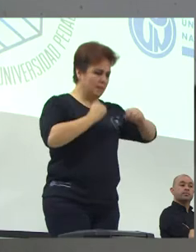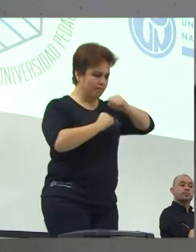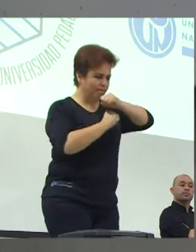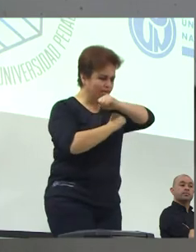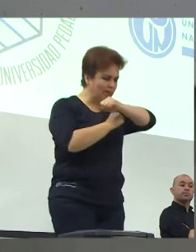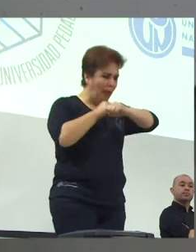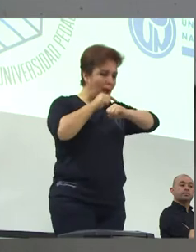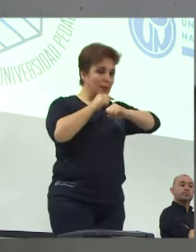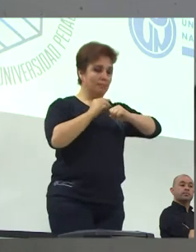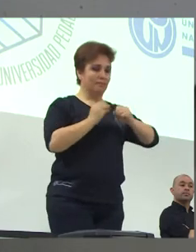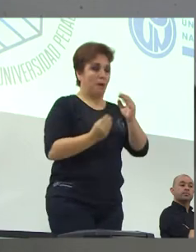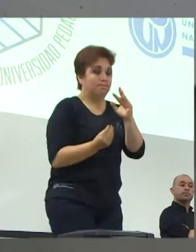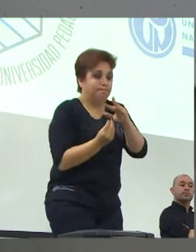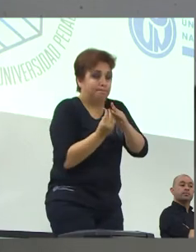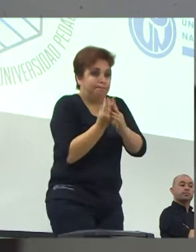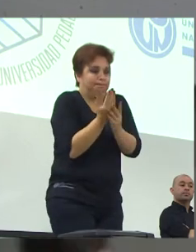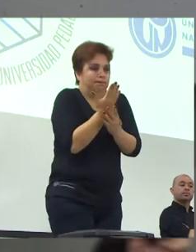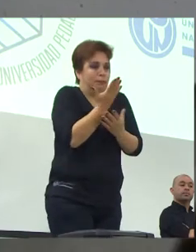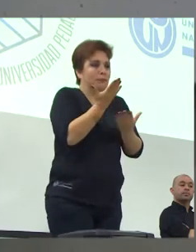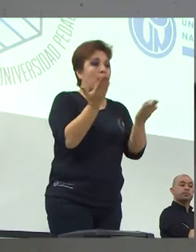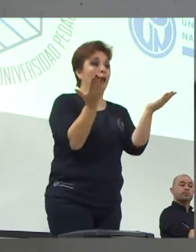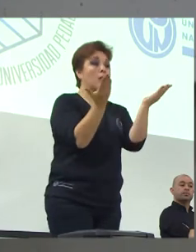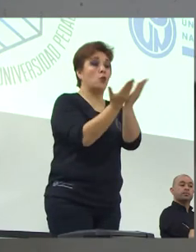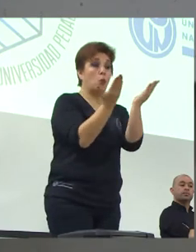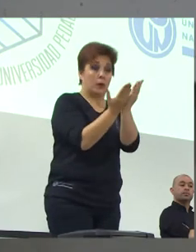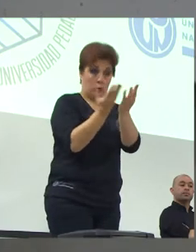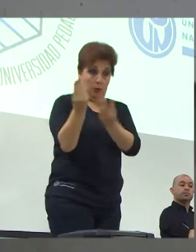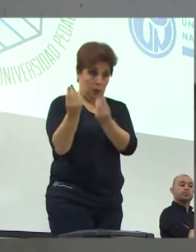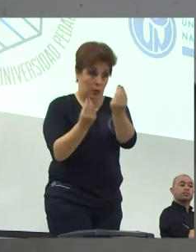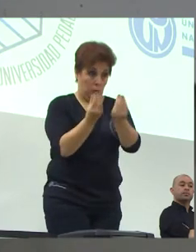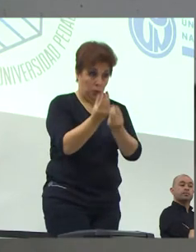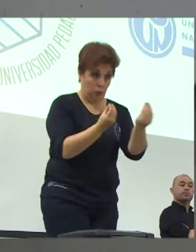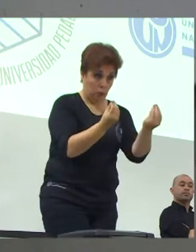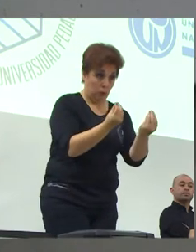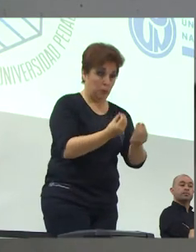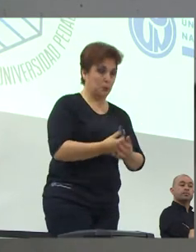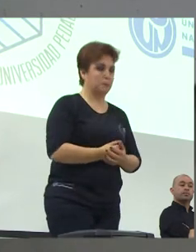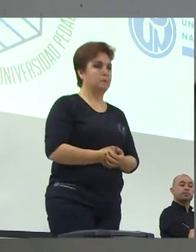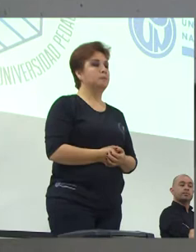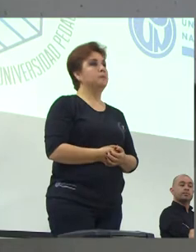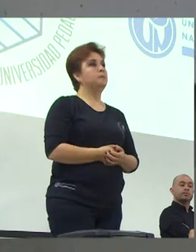con respecto a la educación para este grupo poblacional